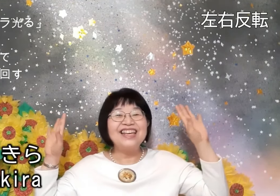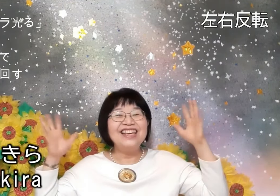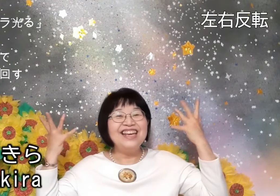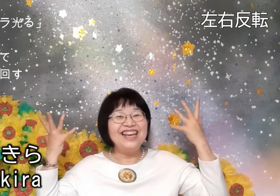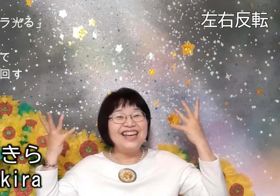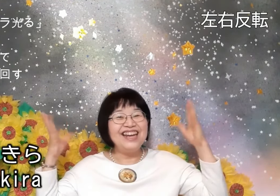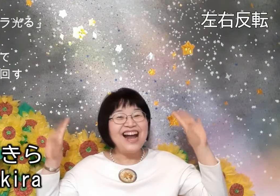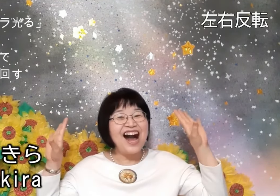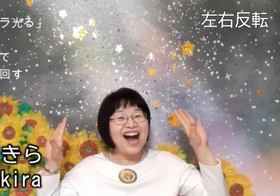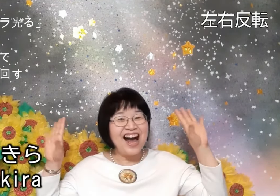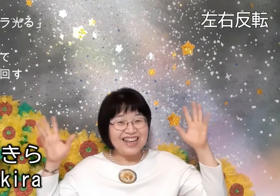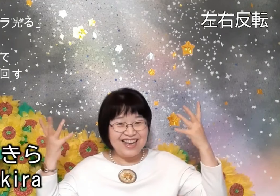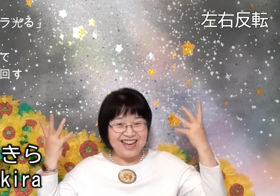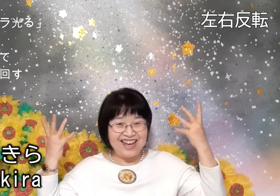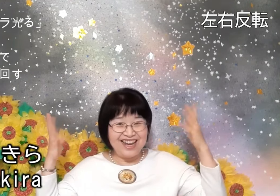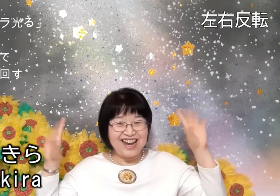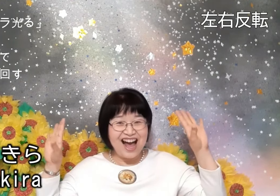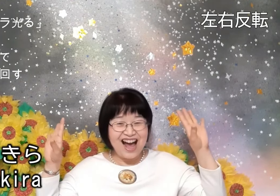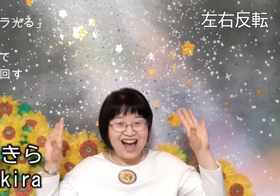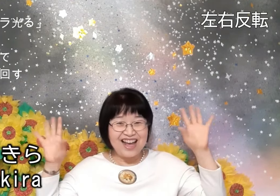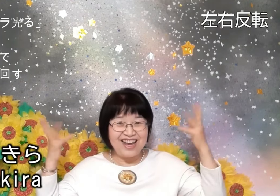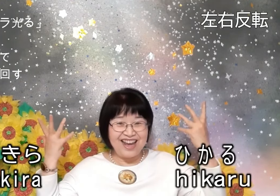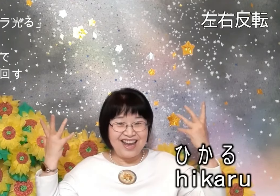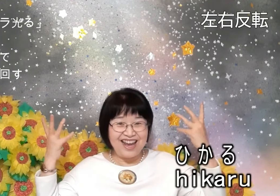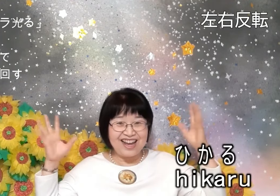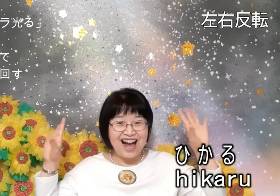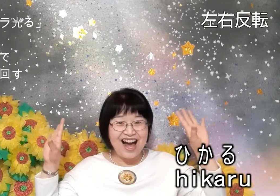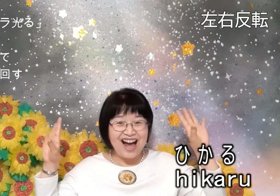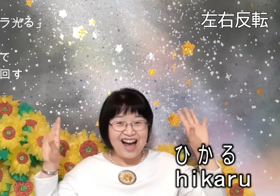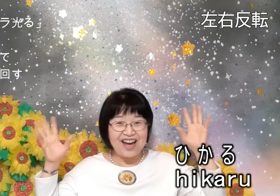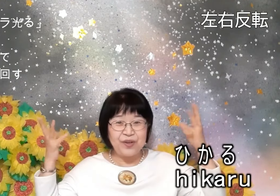キラキラ光る。